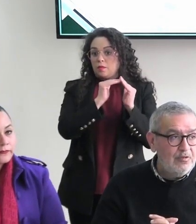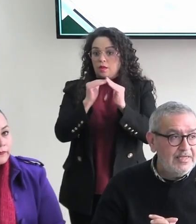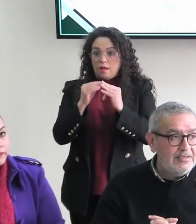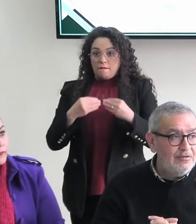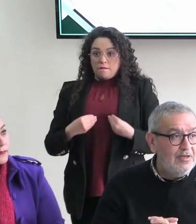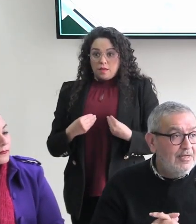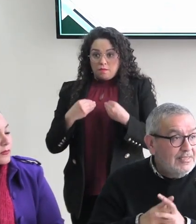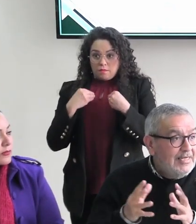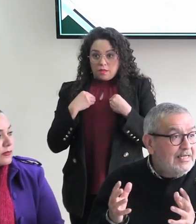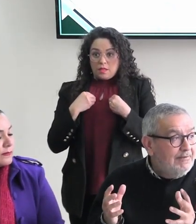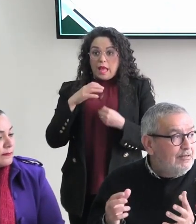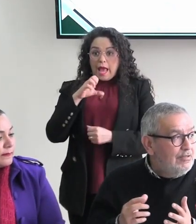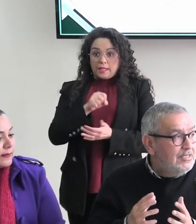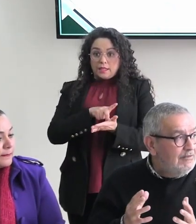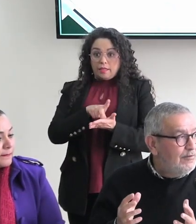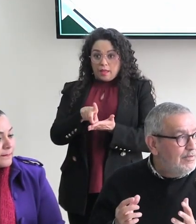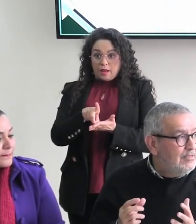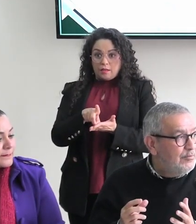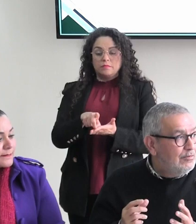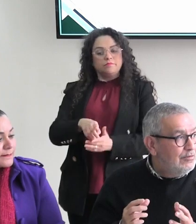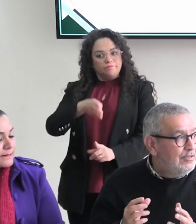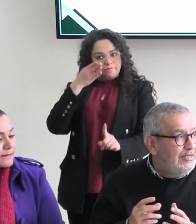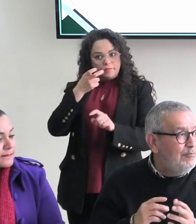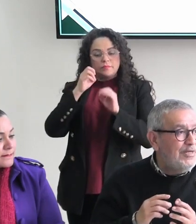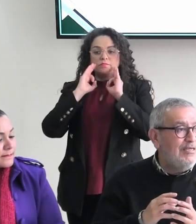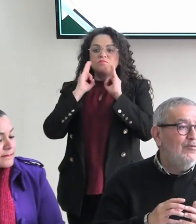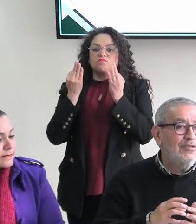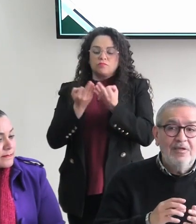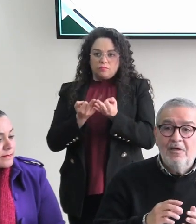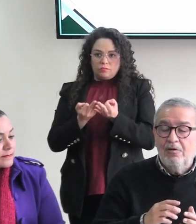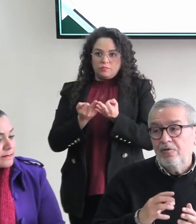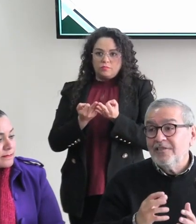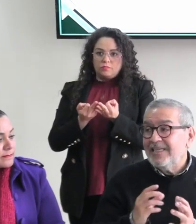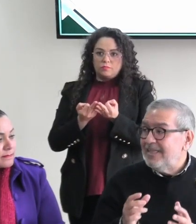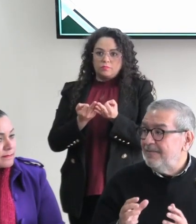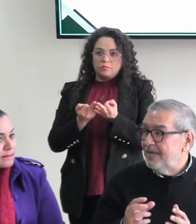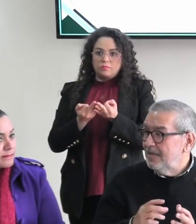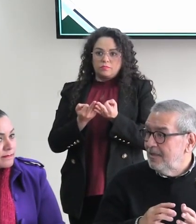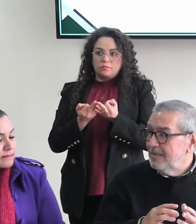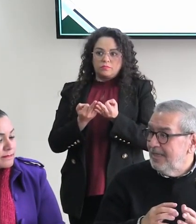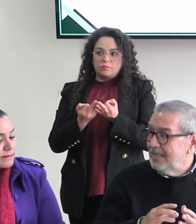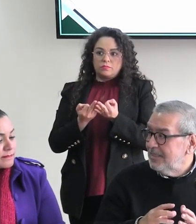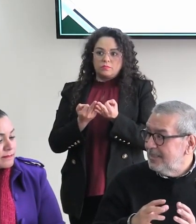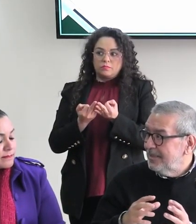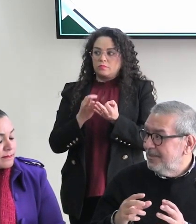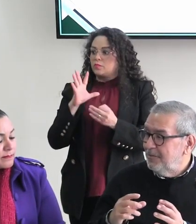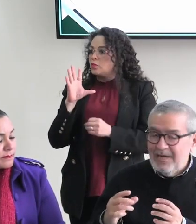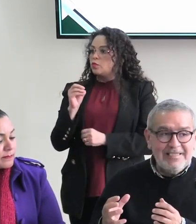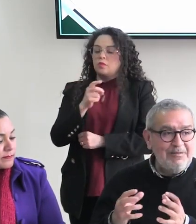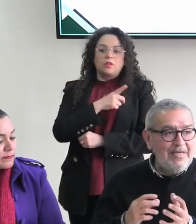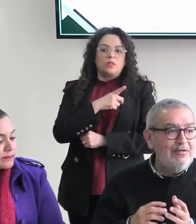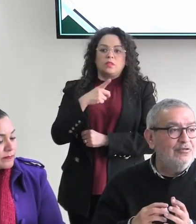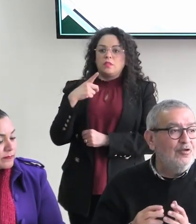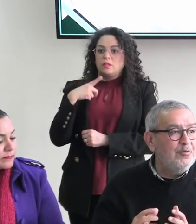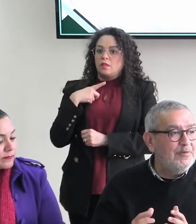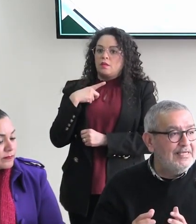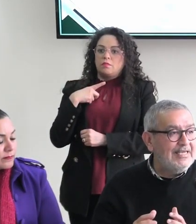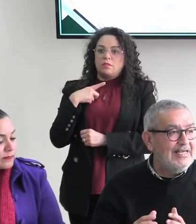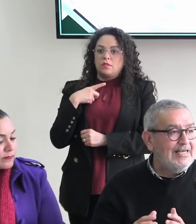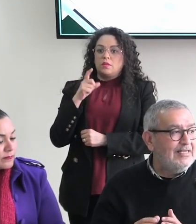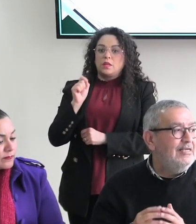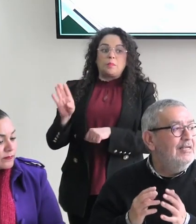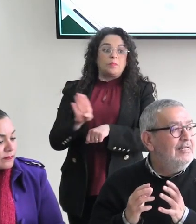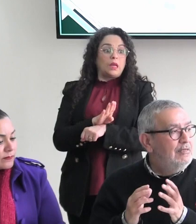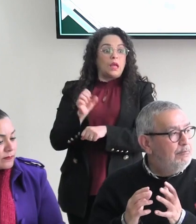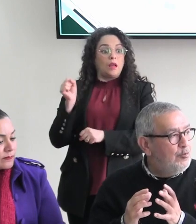como derecho tiene que ver con estas formas de producción, y no pedimos o no se debe de hacer ni más ni menos, no